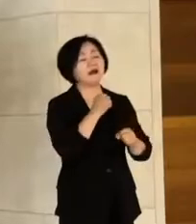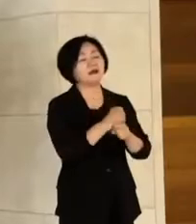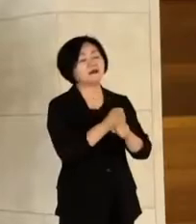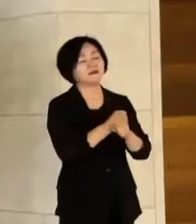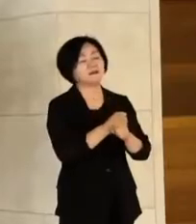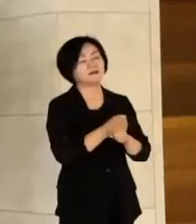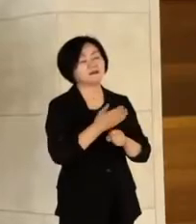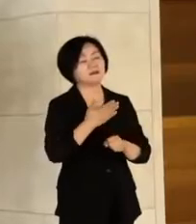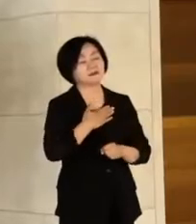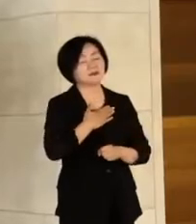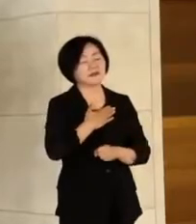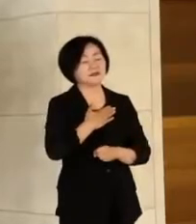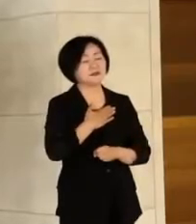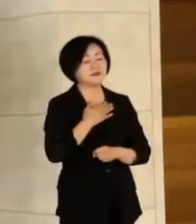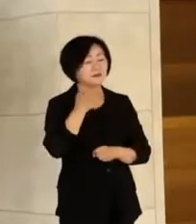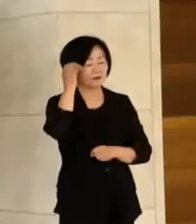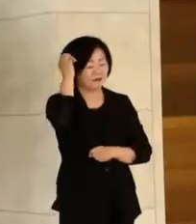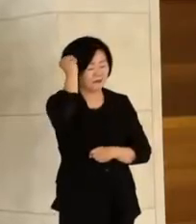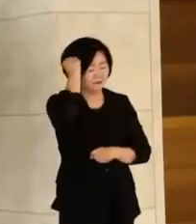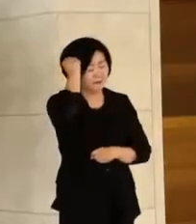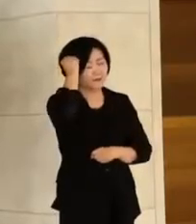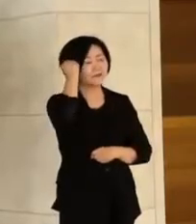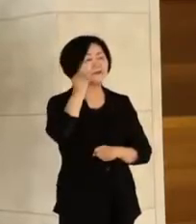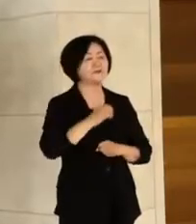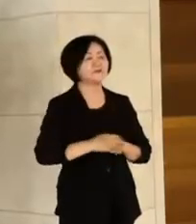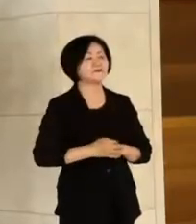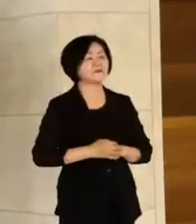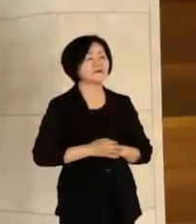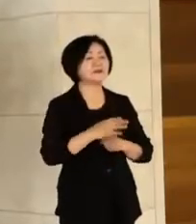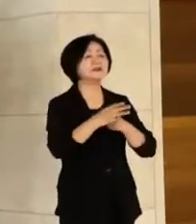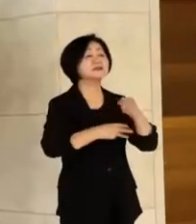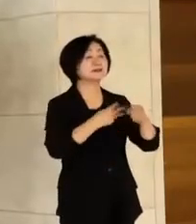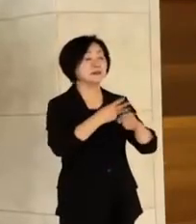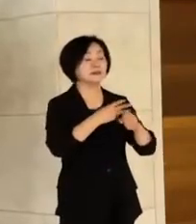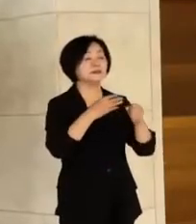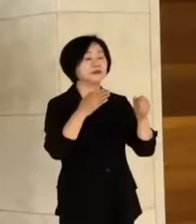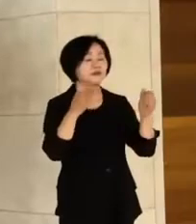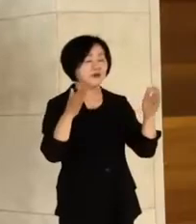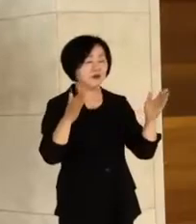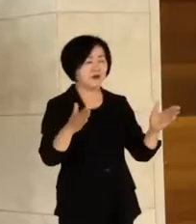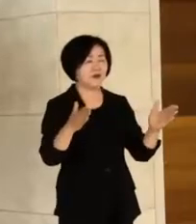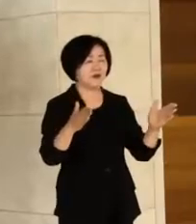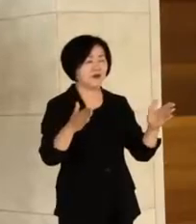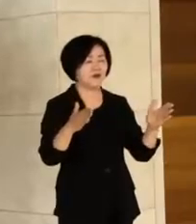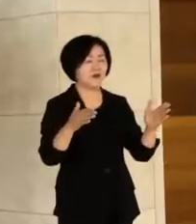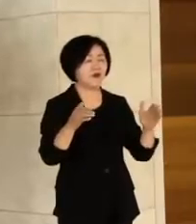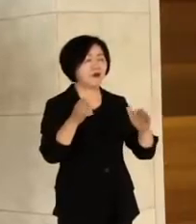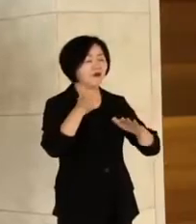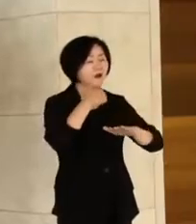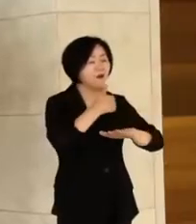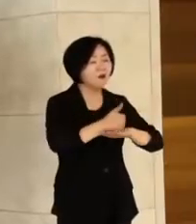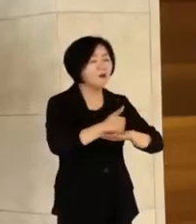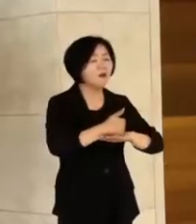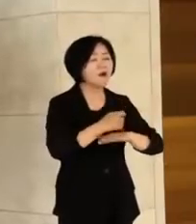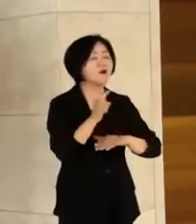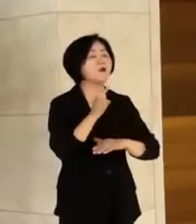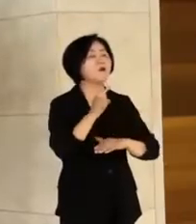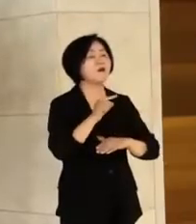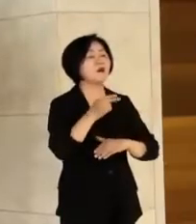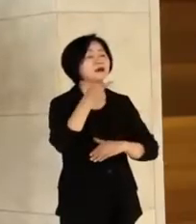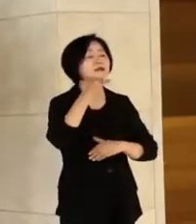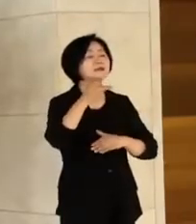점을 항상 가슴에 새겨오며 달려온 지난 3년의 값진 성과는